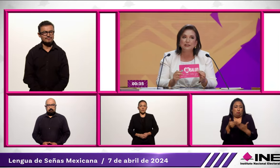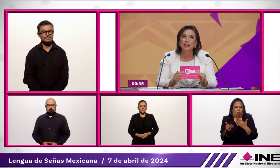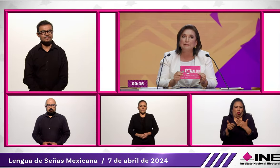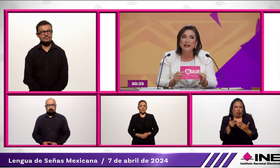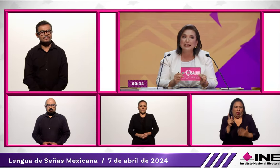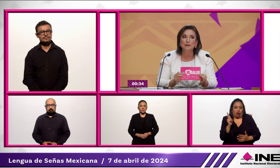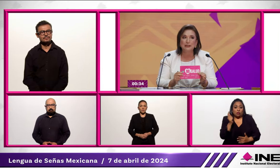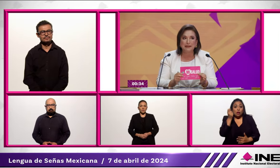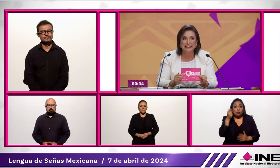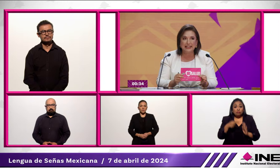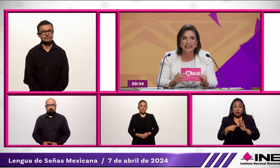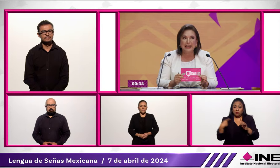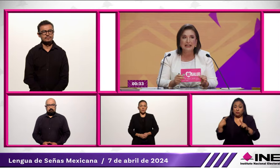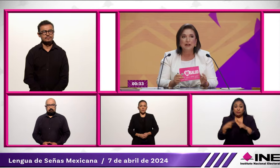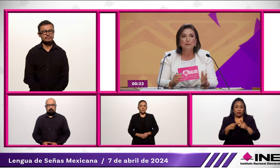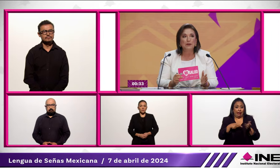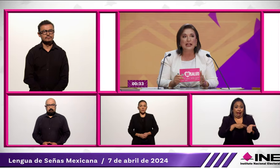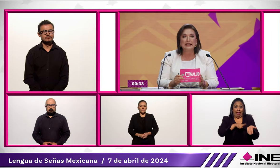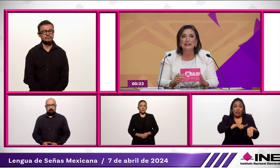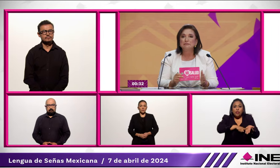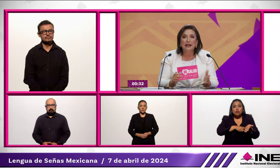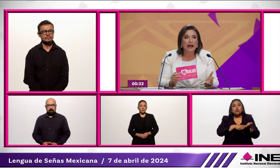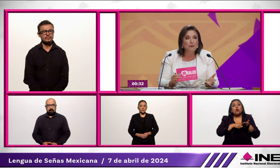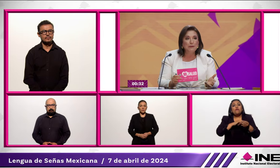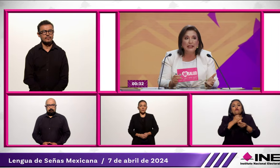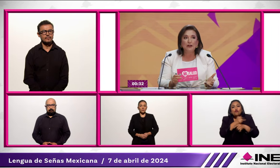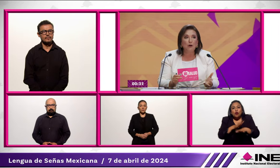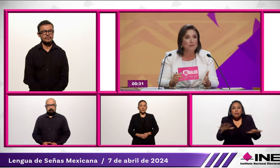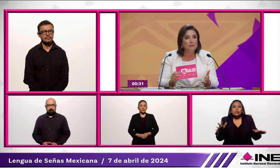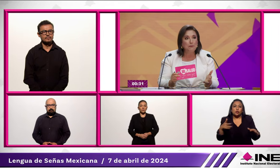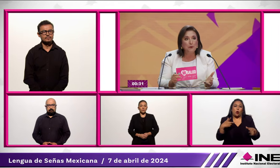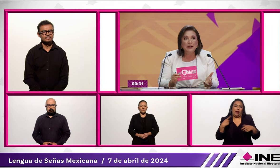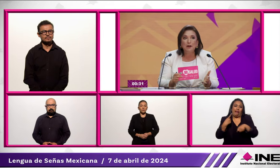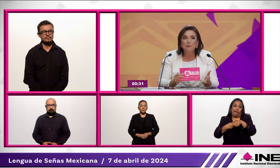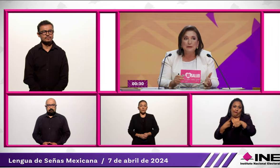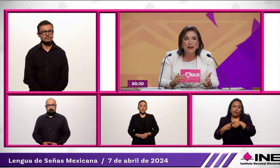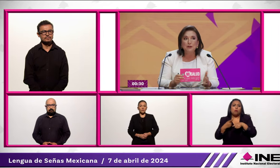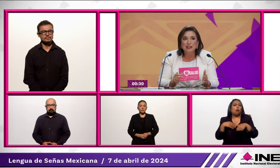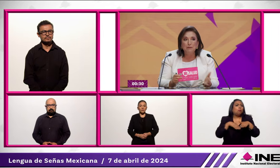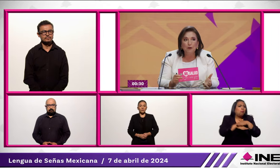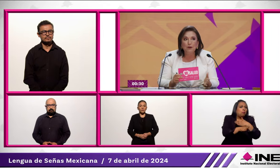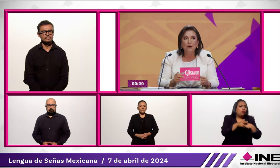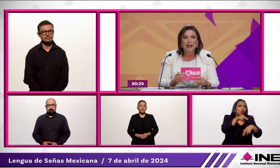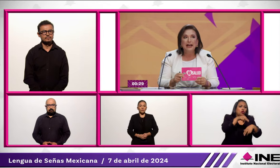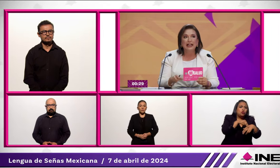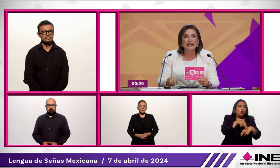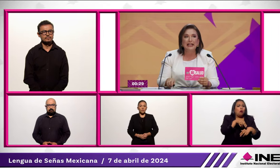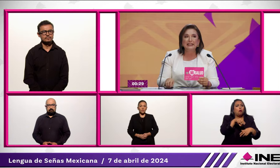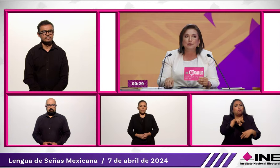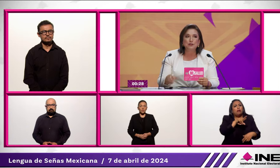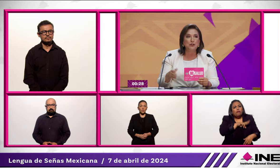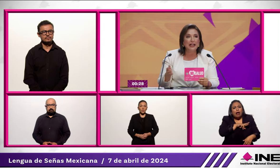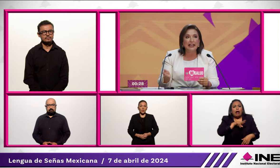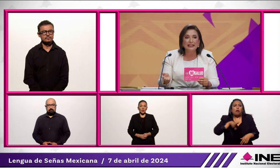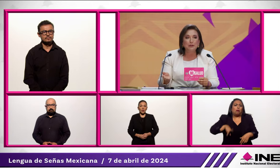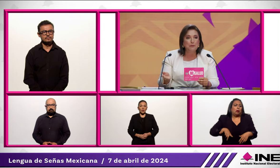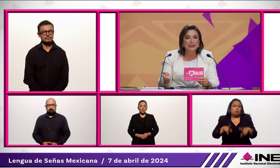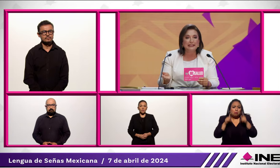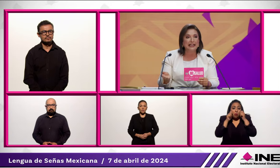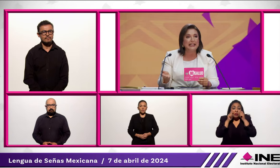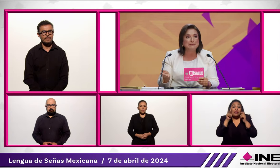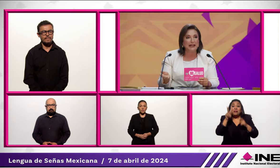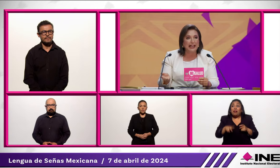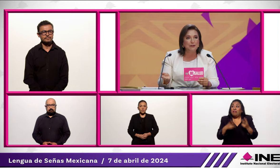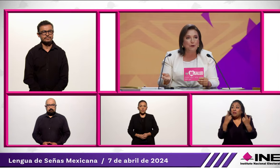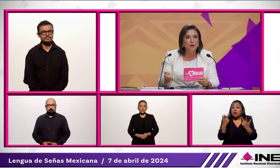está el historial médico del paciente, podrán ir a un médico público o privado, ni modo, a ante la destrucción, la gente no